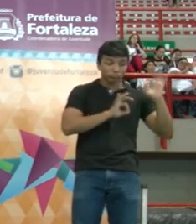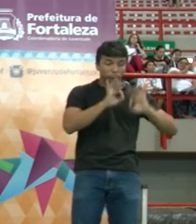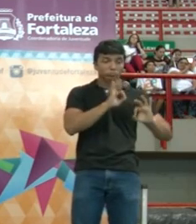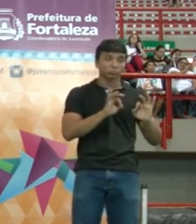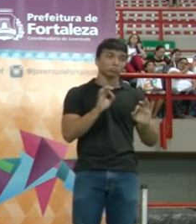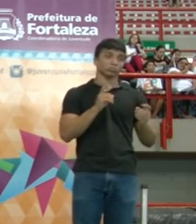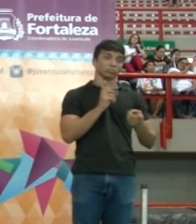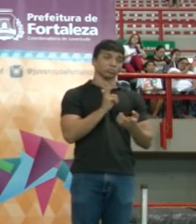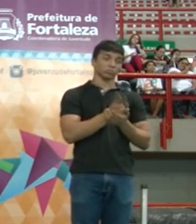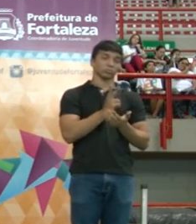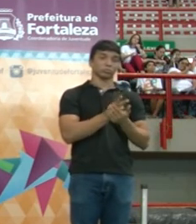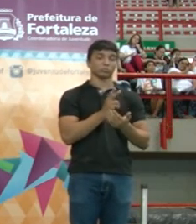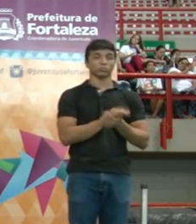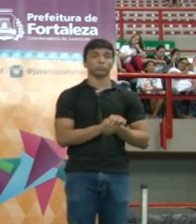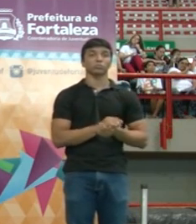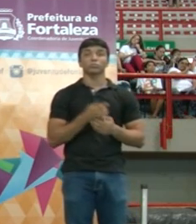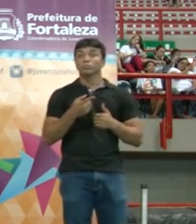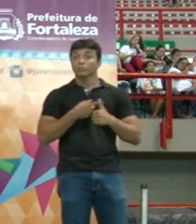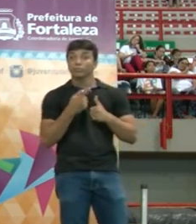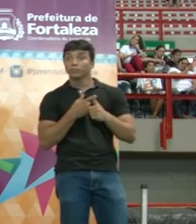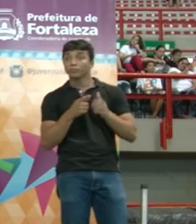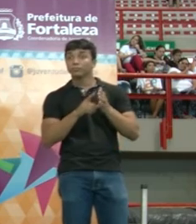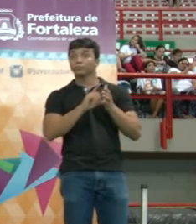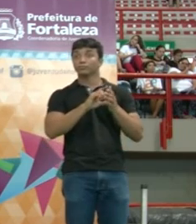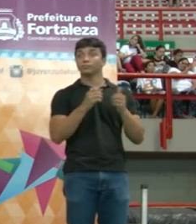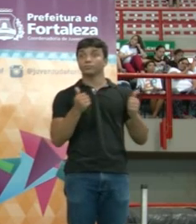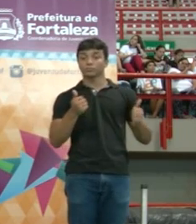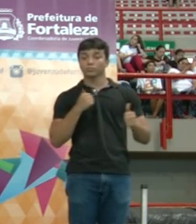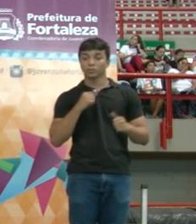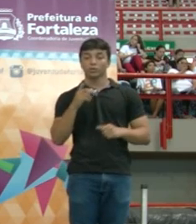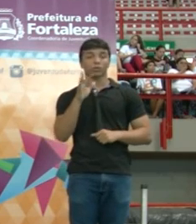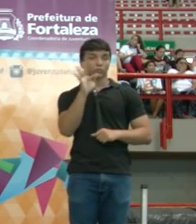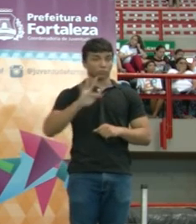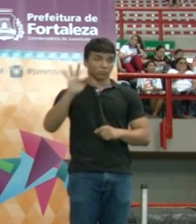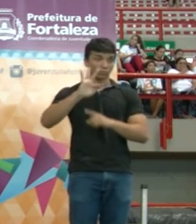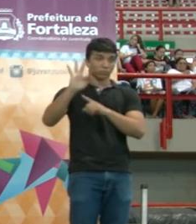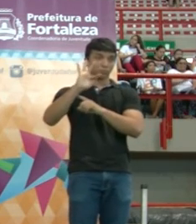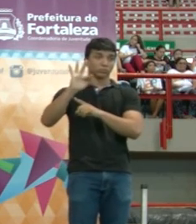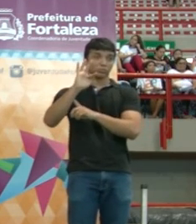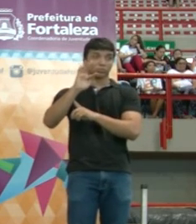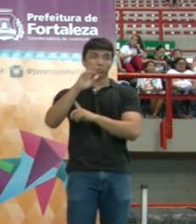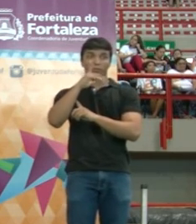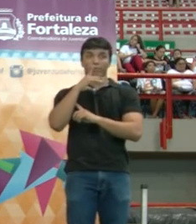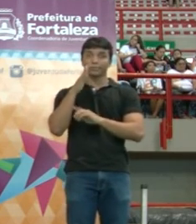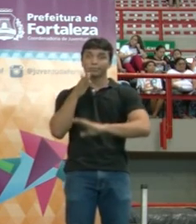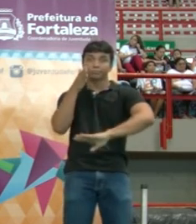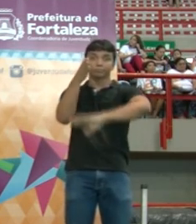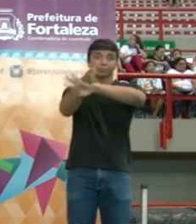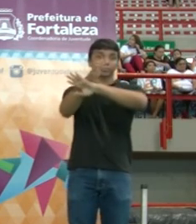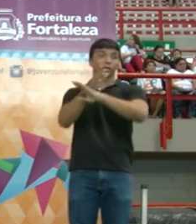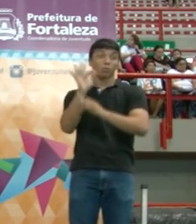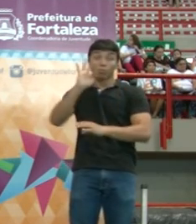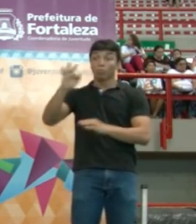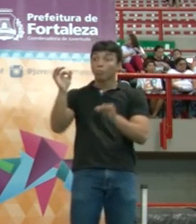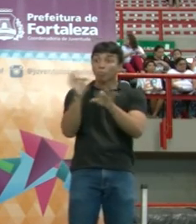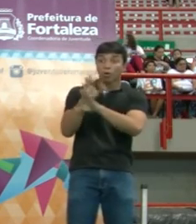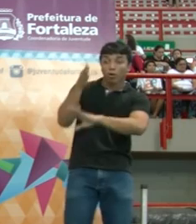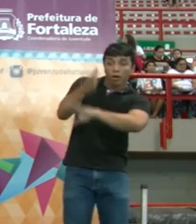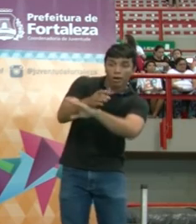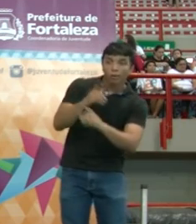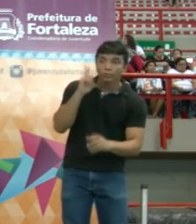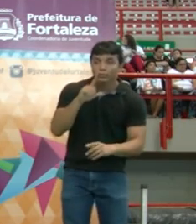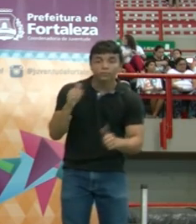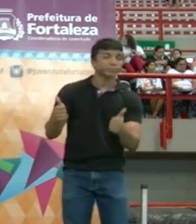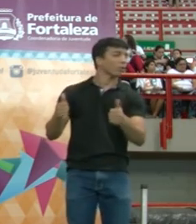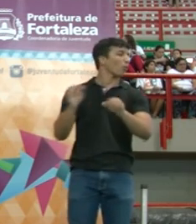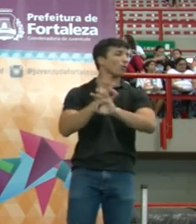preparados para isso, tá legal? Primeiramente, entremos na universidade, e lá o mundo é o limite. O conhecimento que a gente